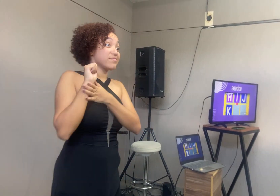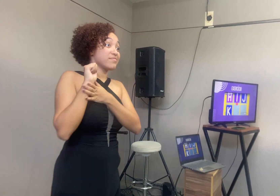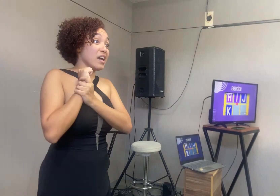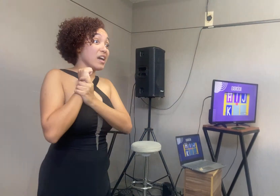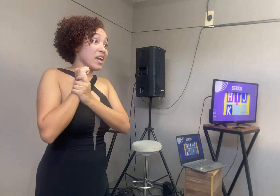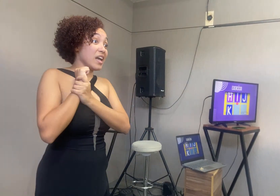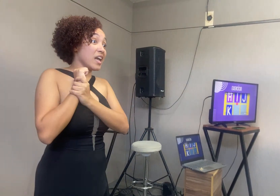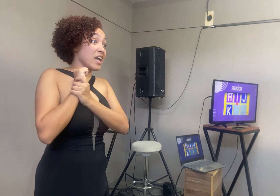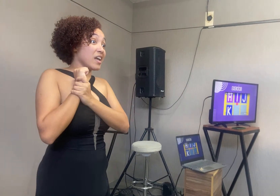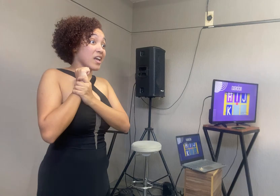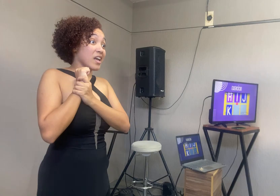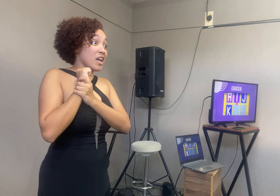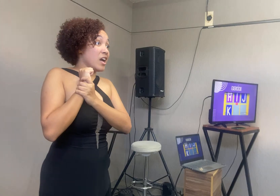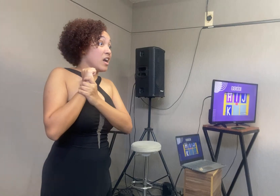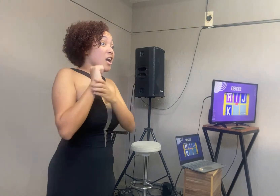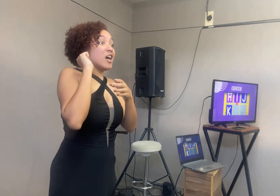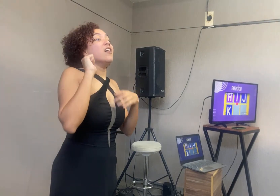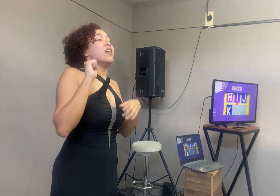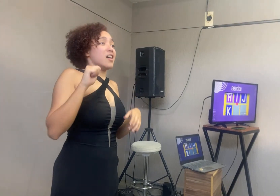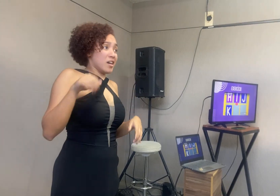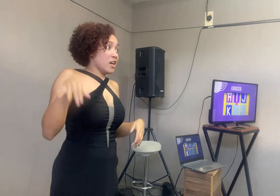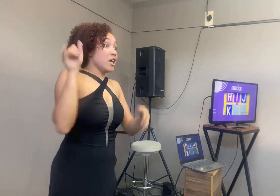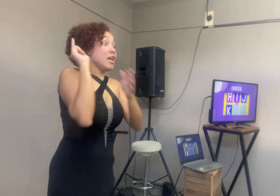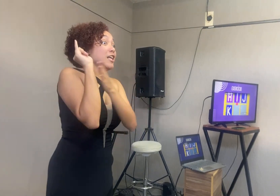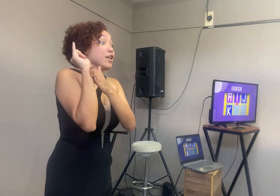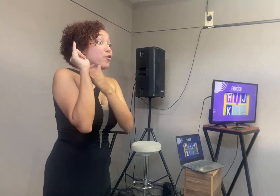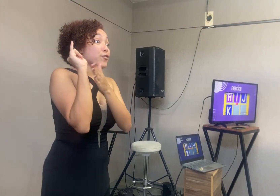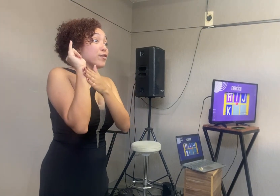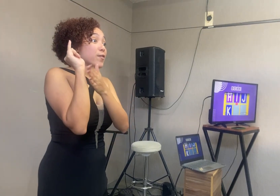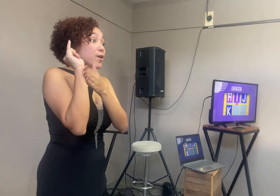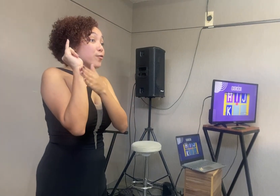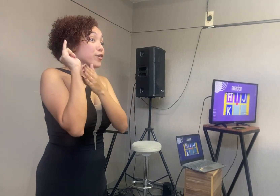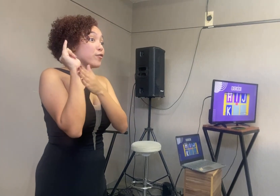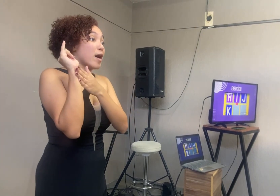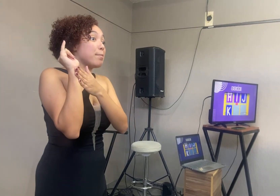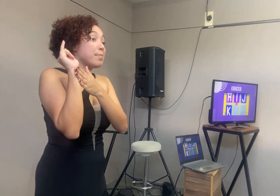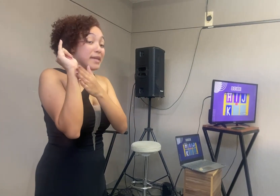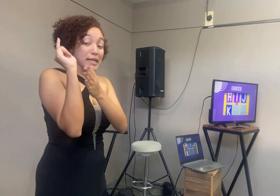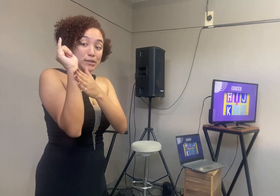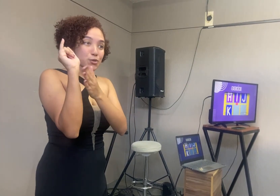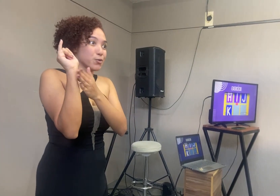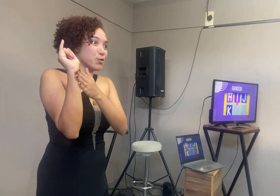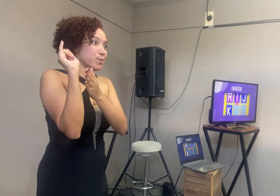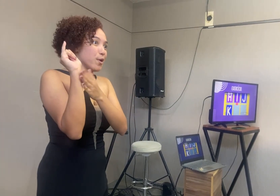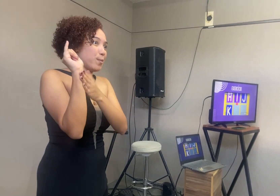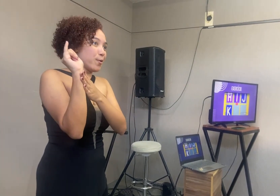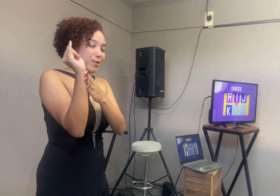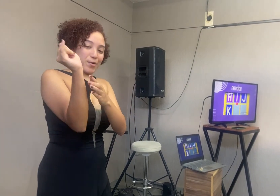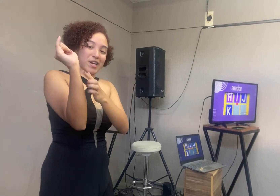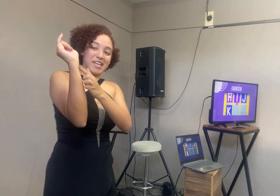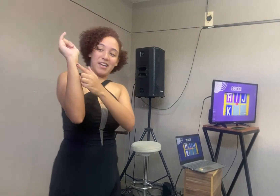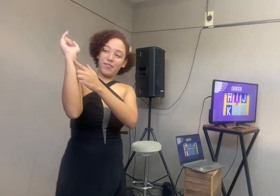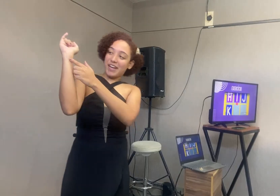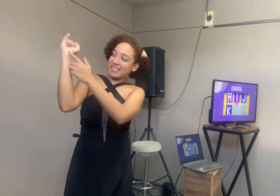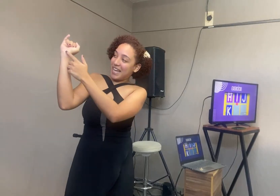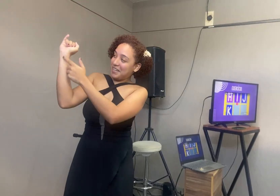uma enroscada no Y, porque a minha E eu vivo abrindo o meu punho, olha que ele fica até